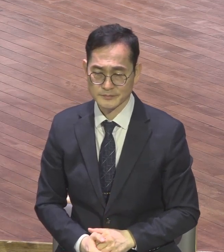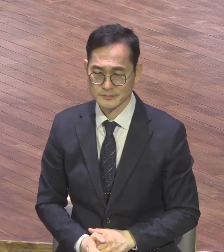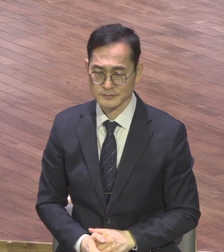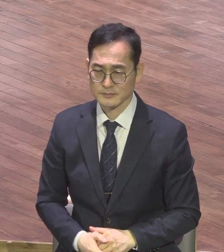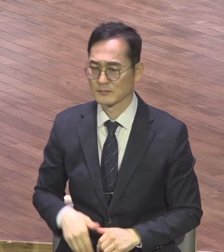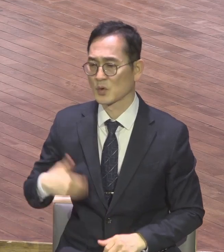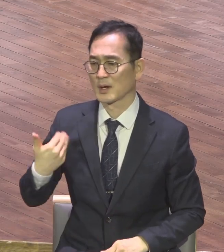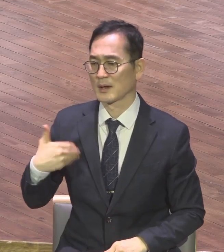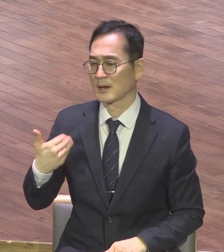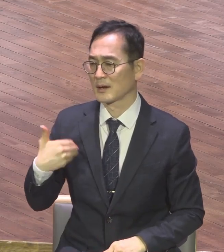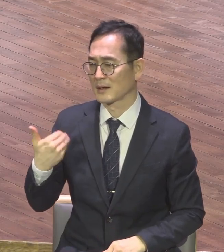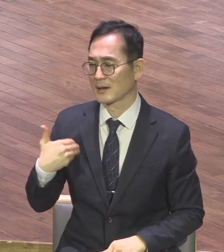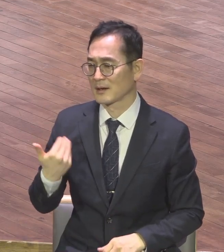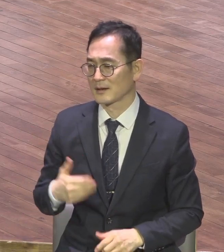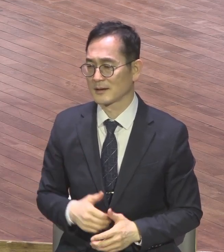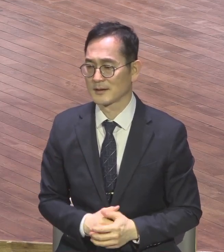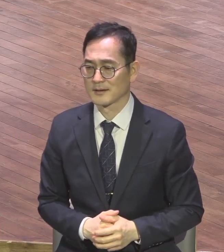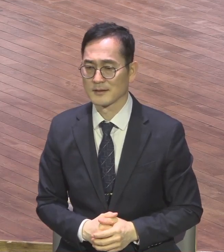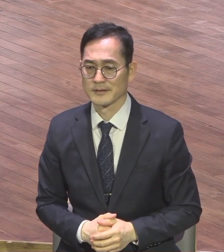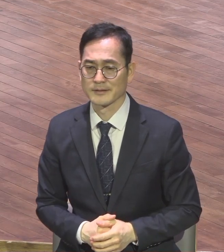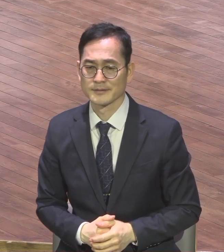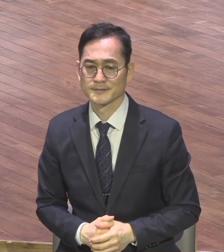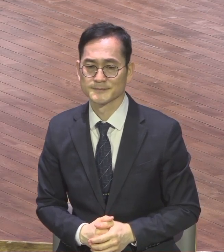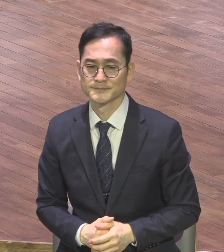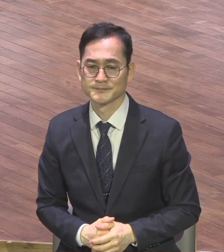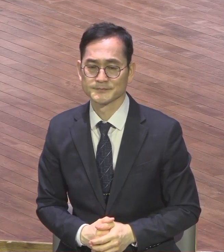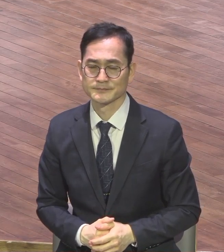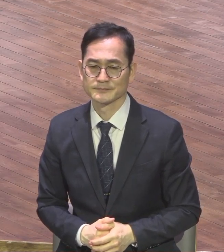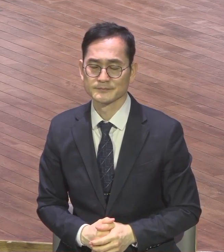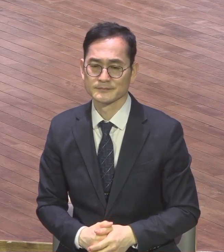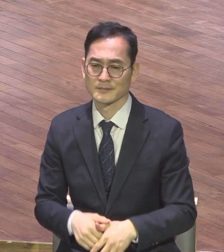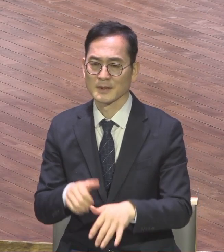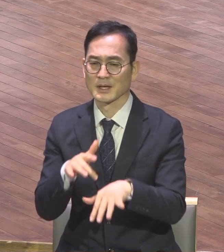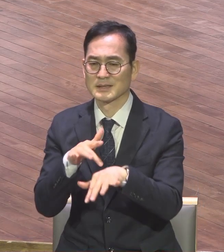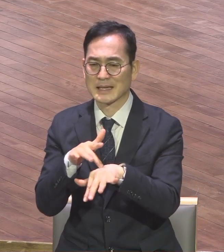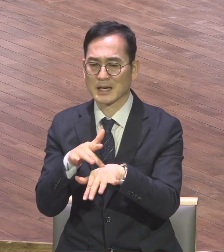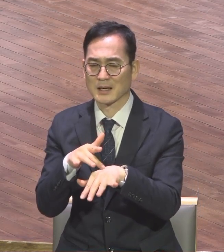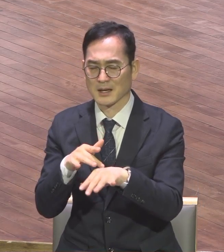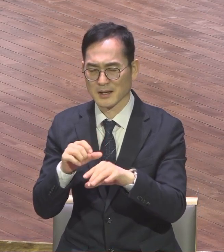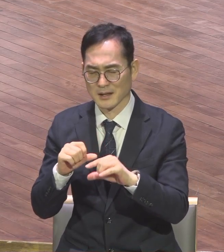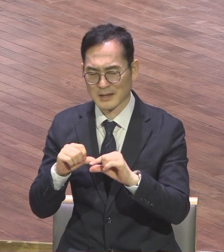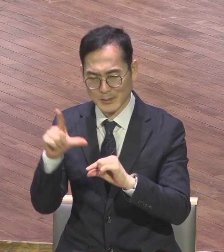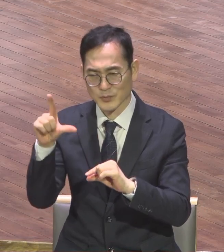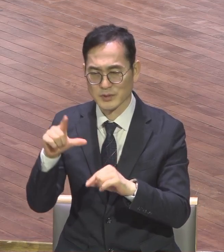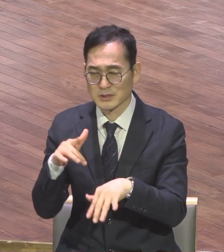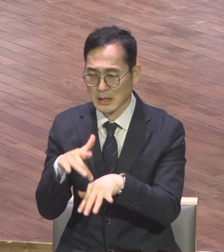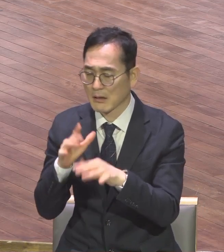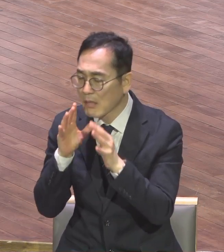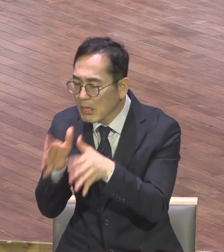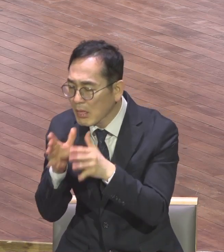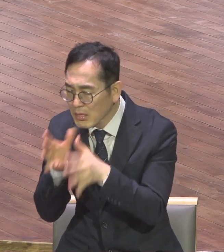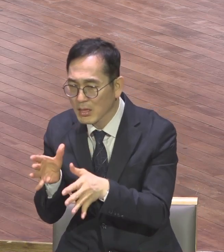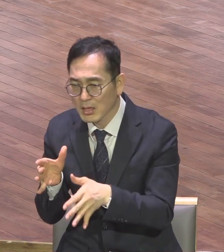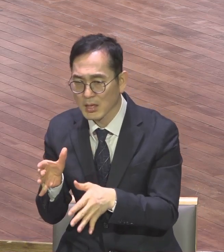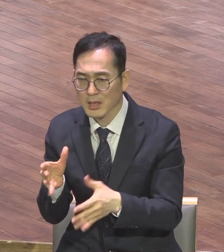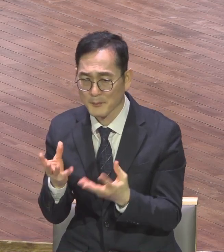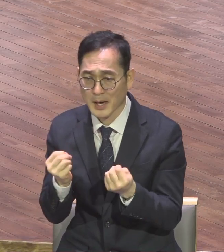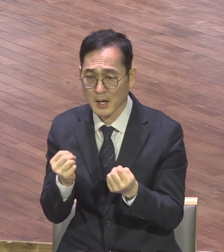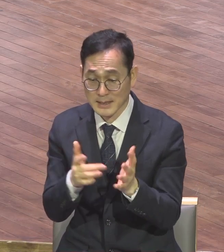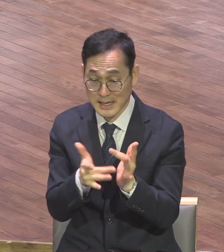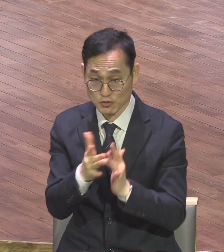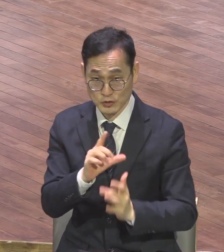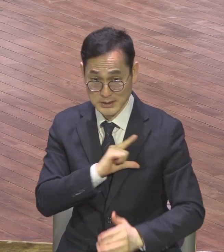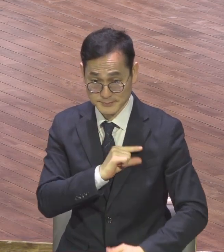모르고 그러니까 전부 다 사단에게 다 하는 겁니다. 얼마나 내가 예수 이름의